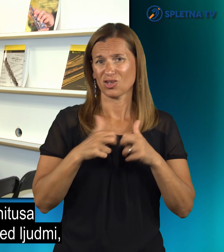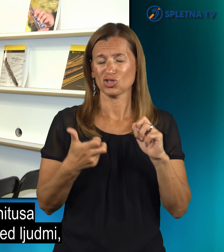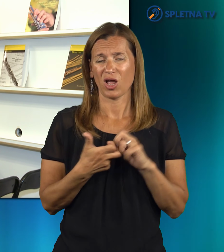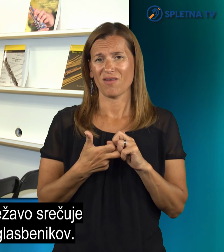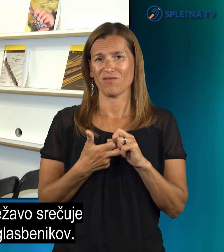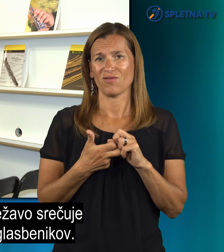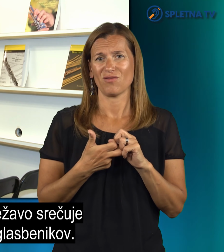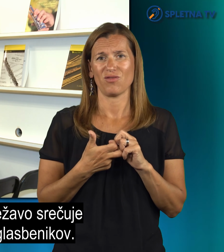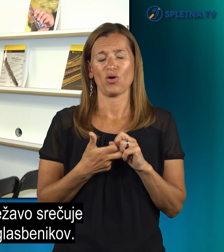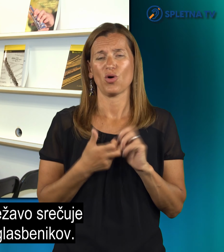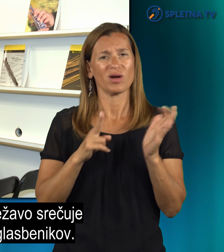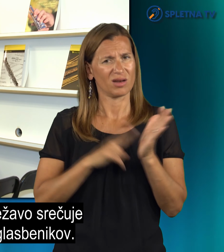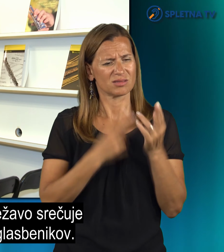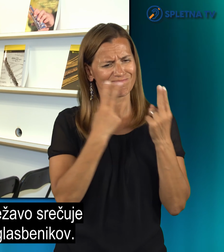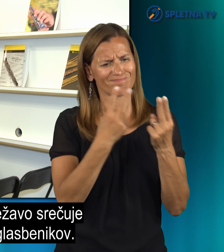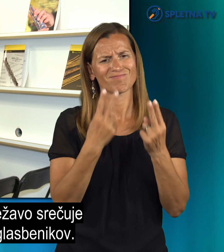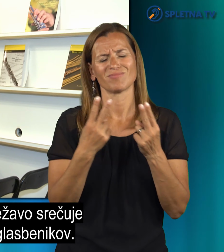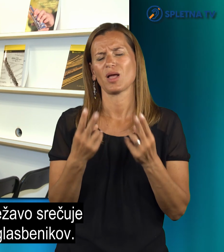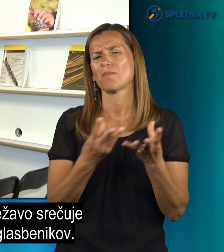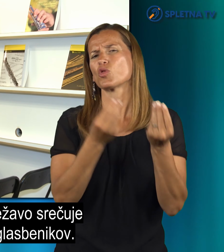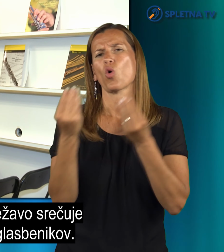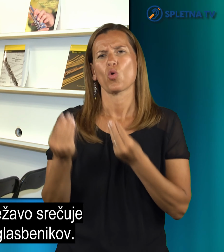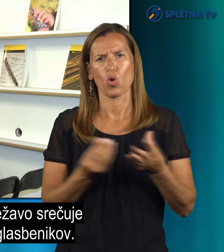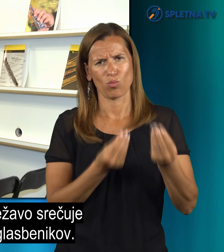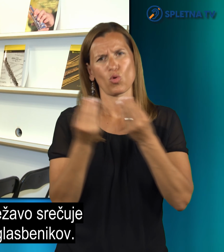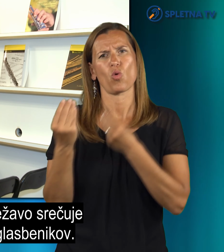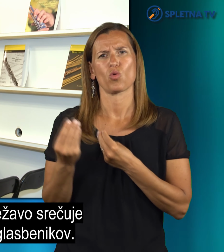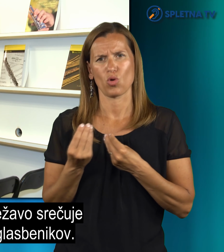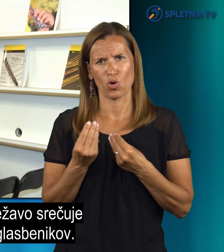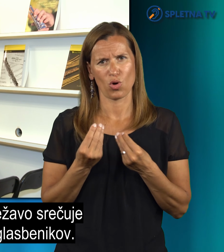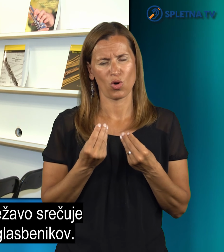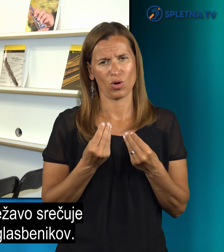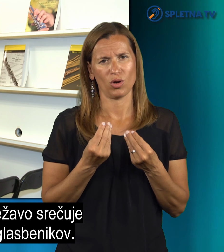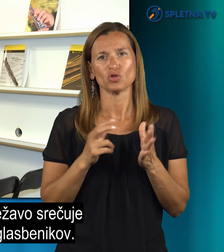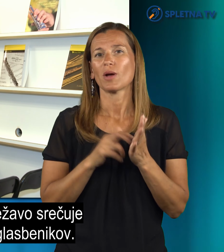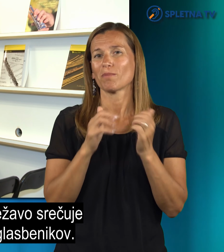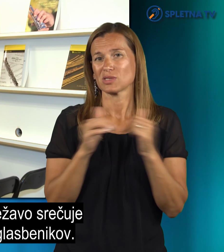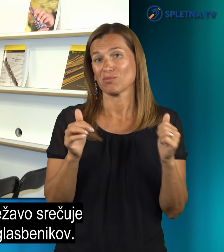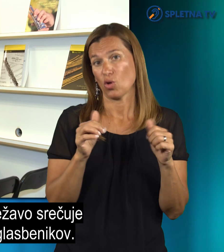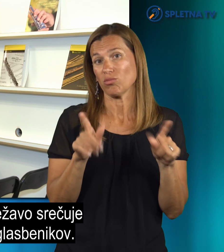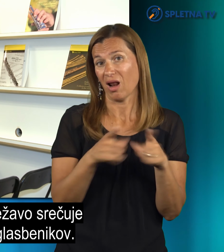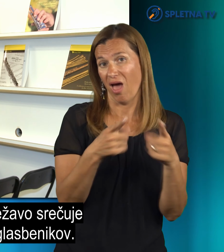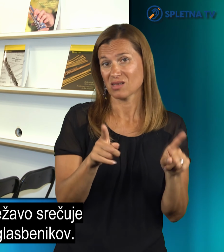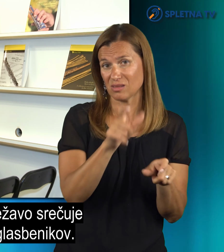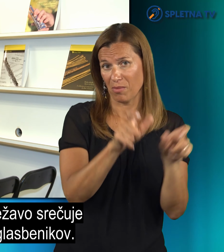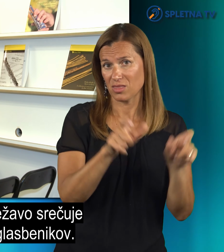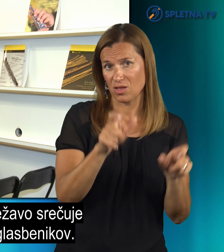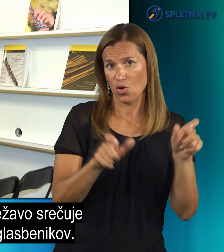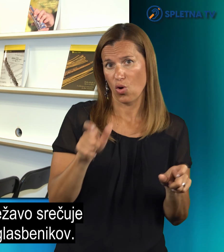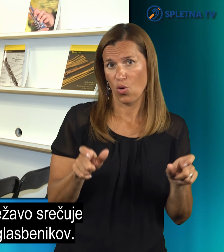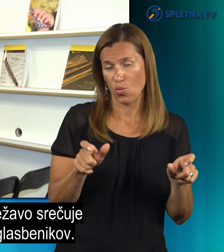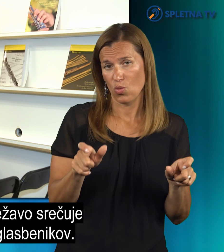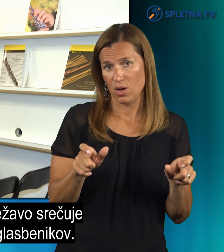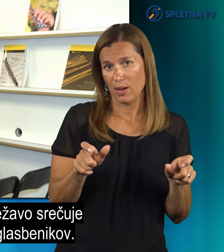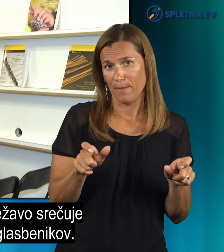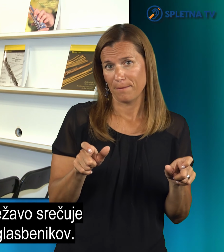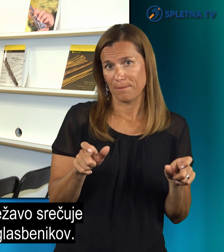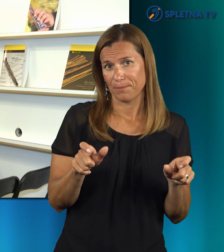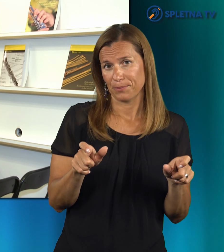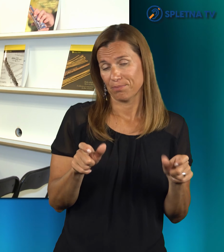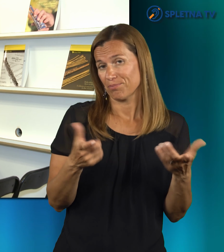ljudmi, da se s to težavo res srečuje mnogo, tudi predvsem